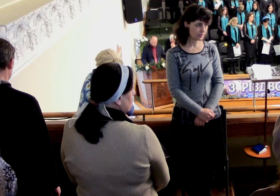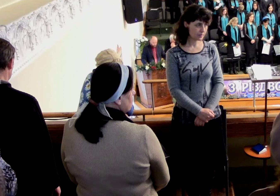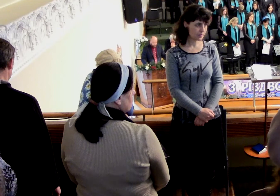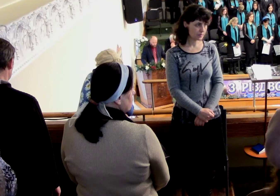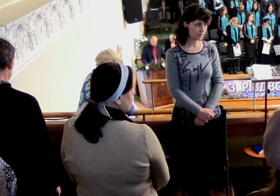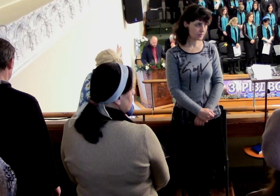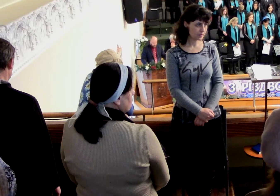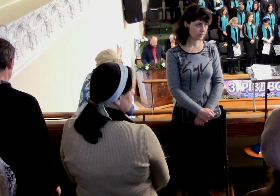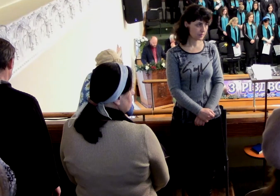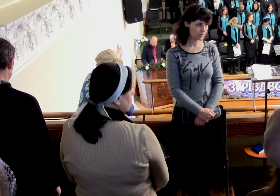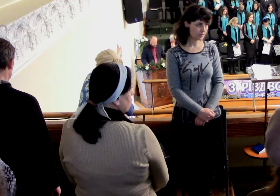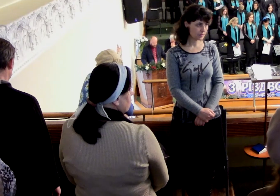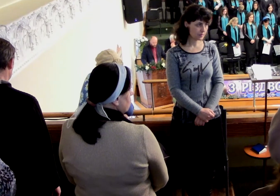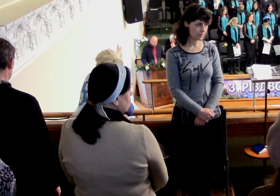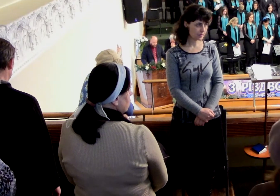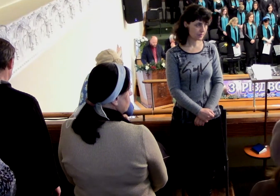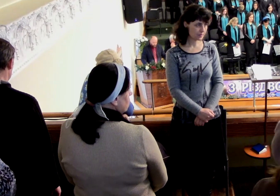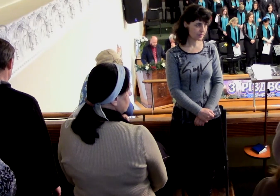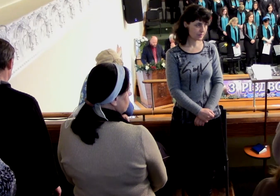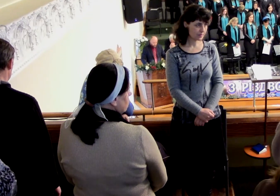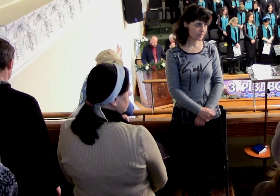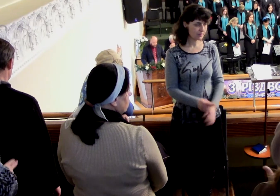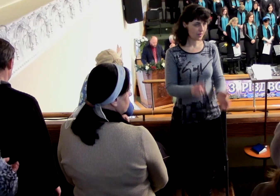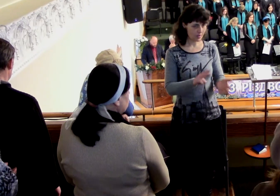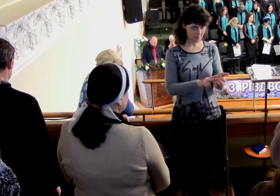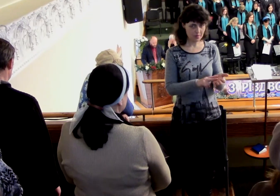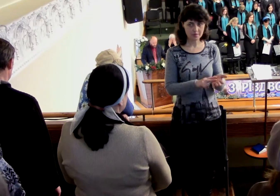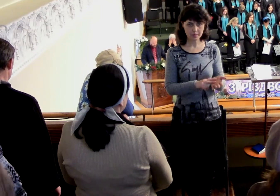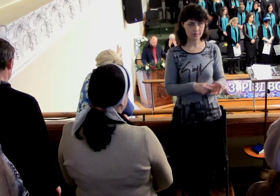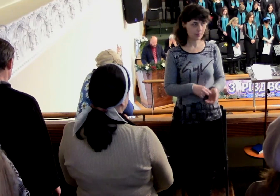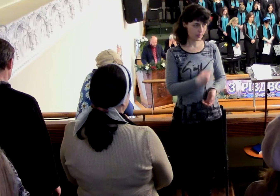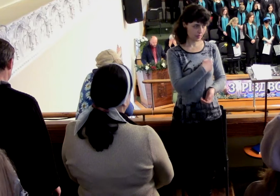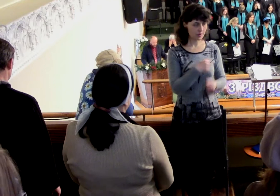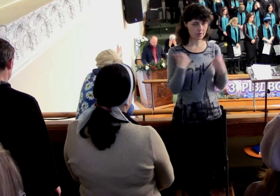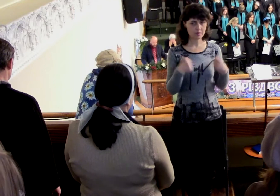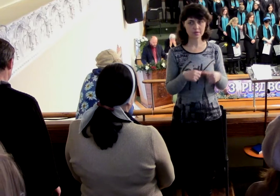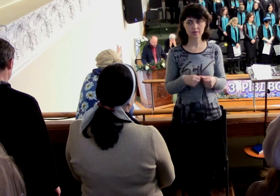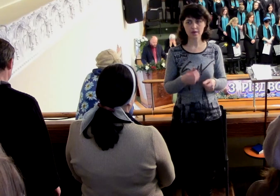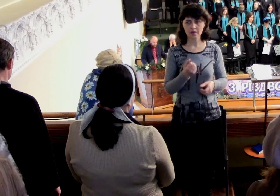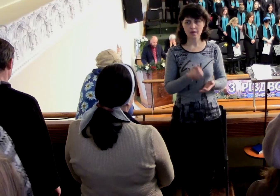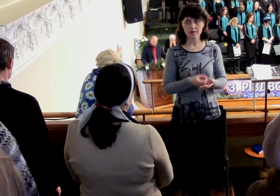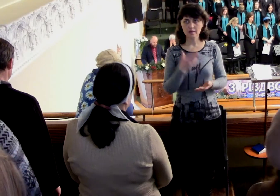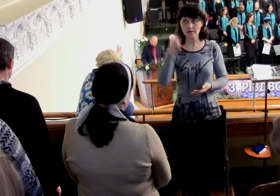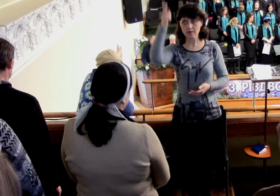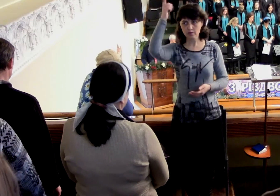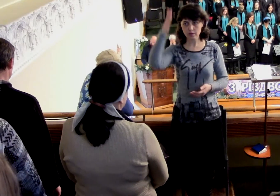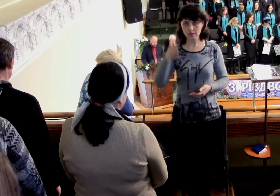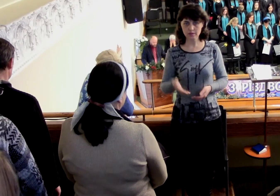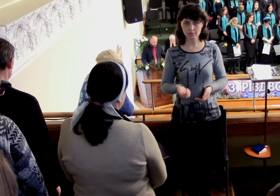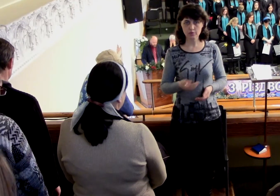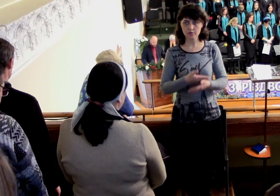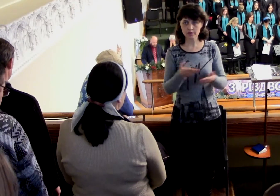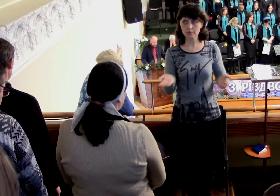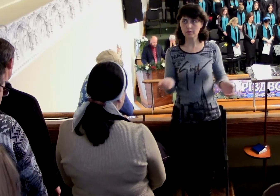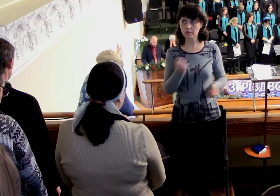Ты даешь нам в Сыне Своем. Мы благодарны Тебе за жизнь, которую Ты даришь нам в Иисусе Христе. Благодарны Тебе за этот